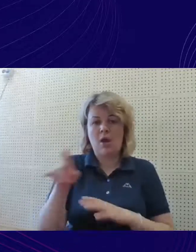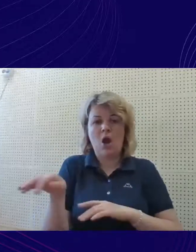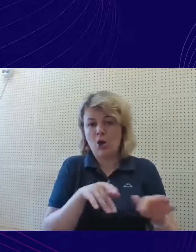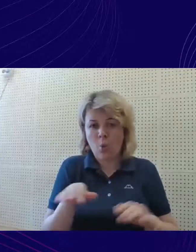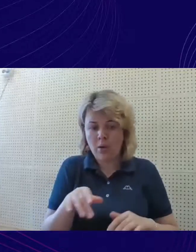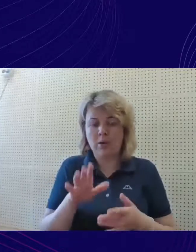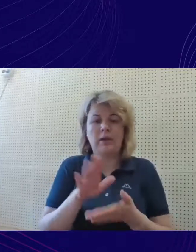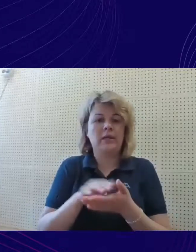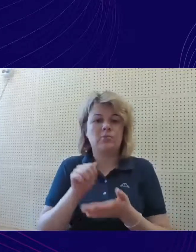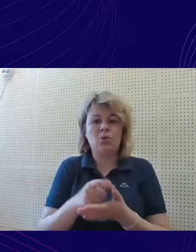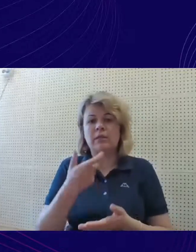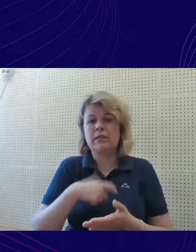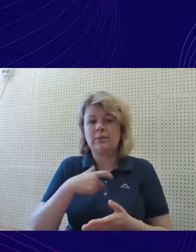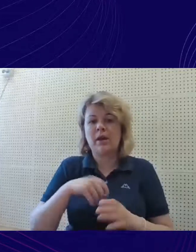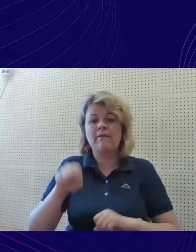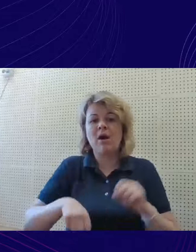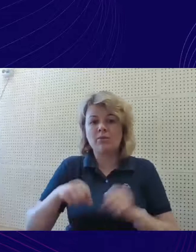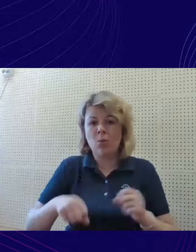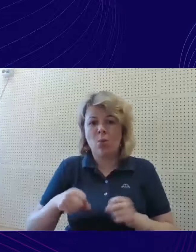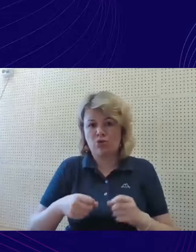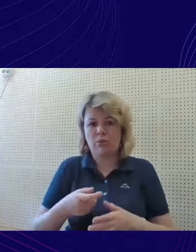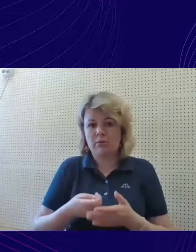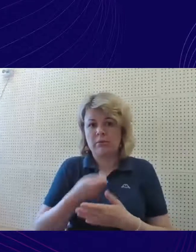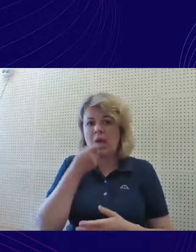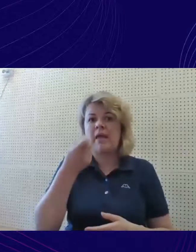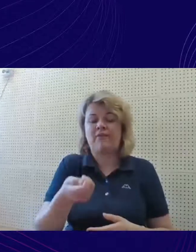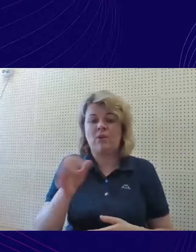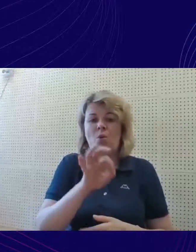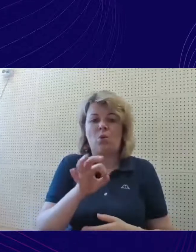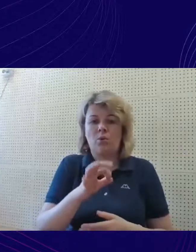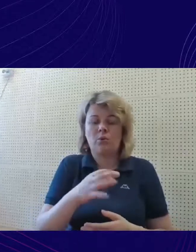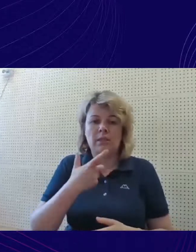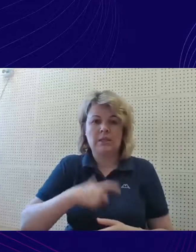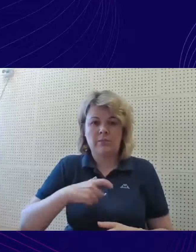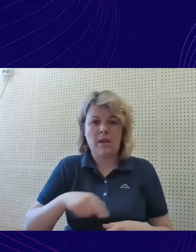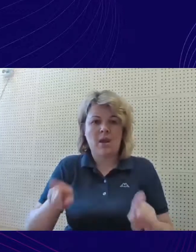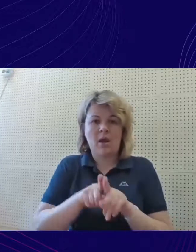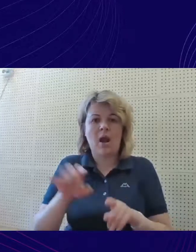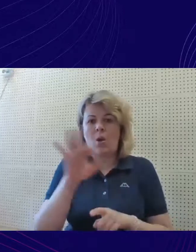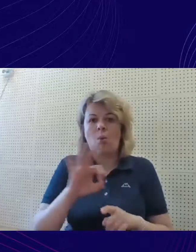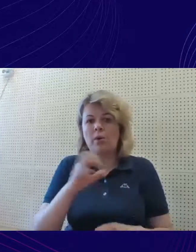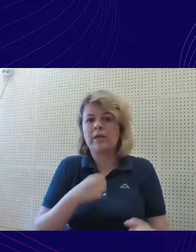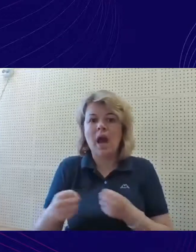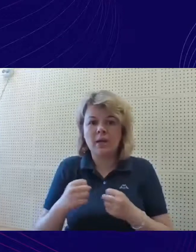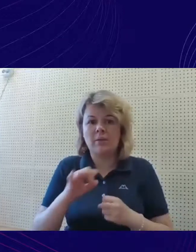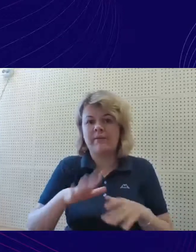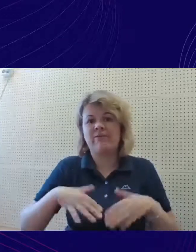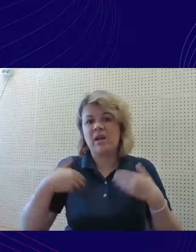возможность, в общем, заявить о себе как о ярком и выразительном герое.